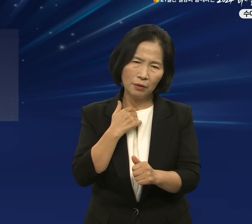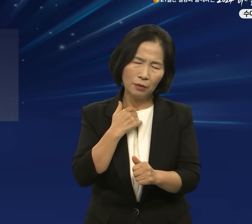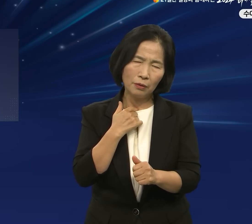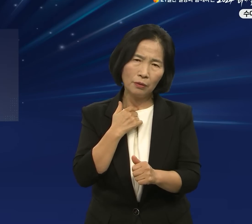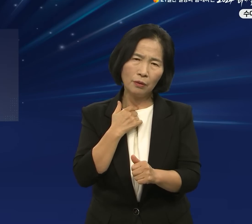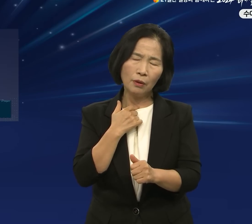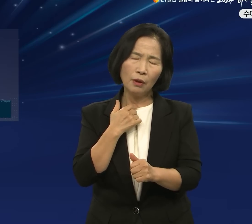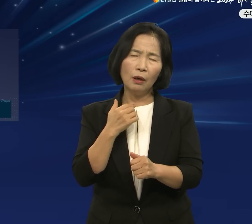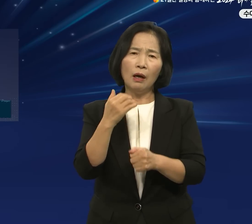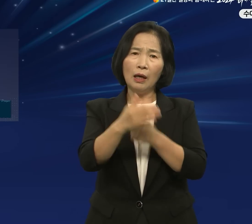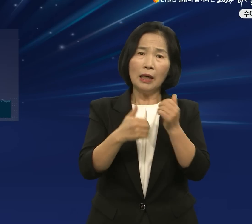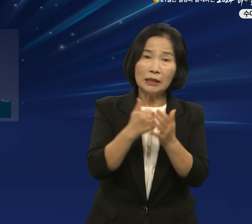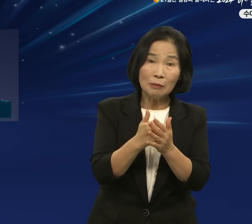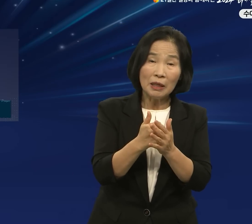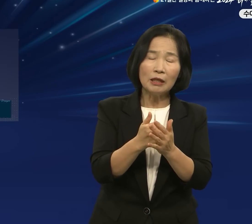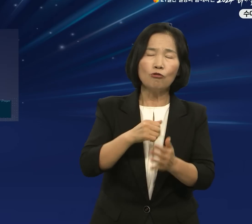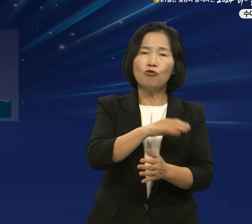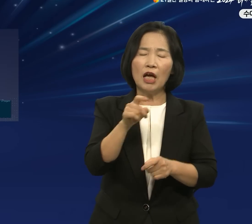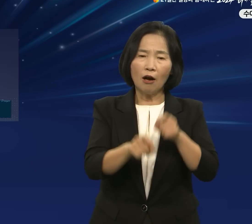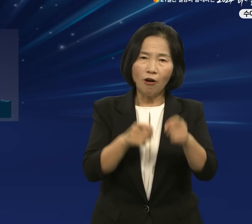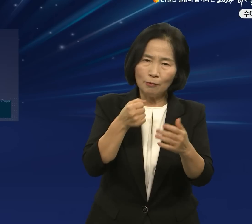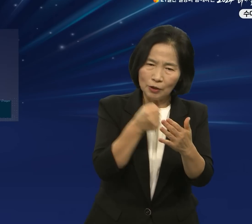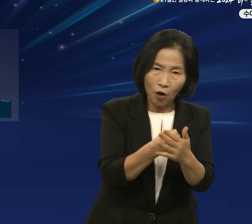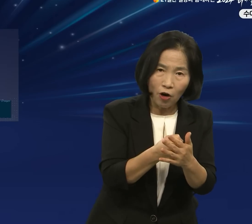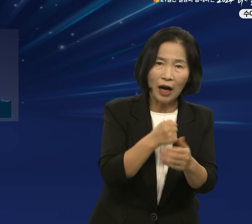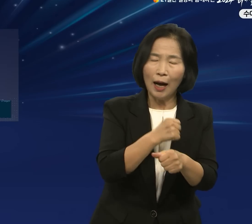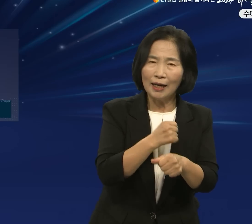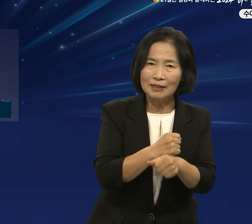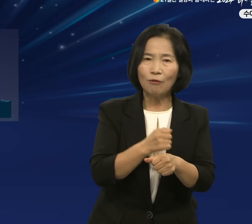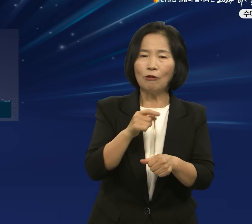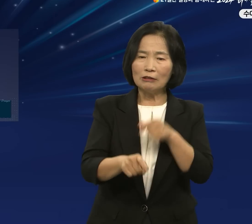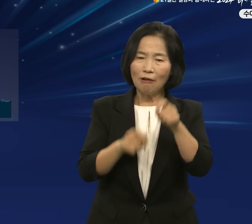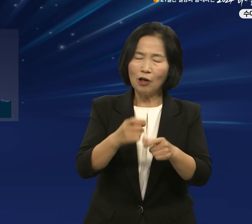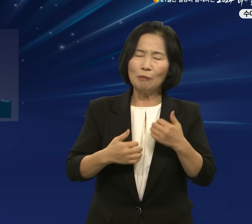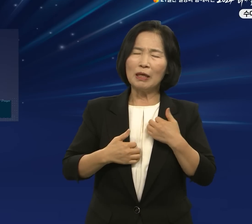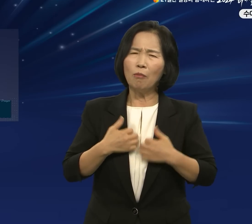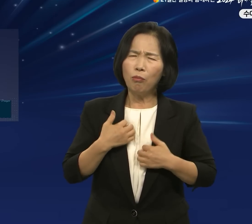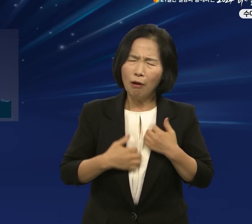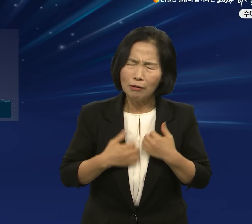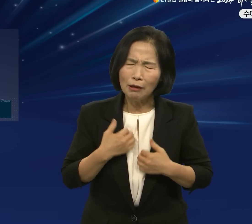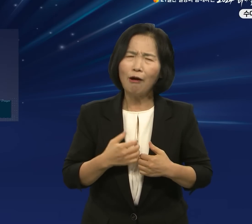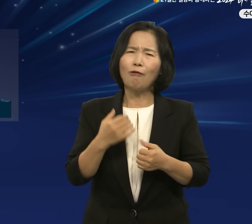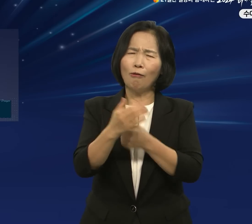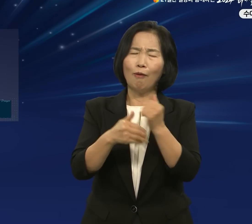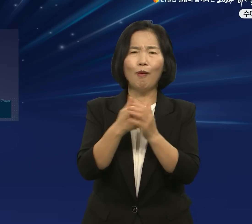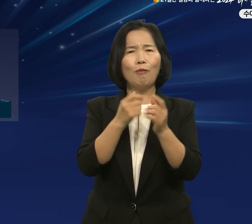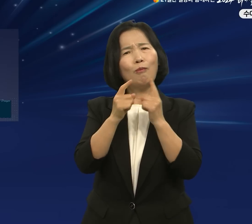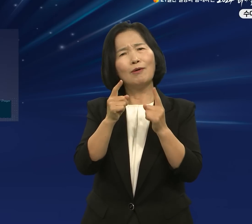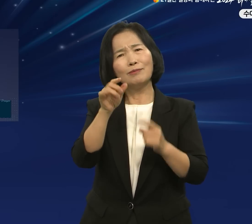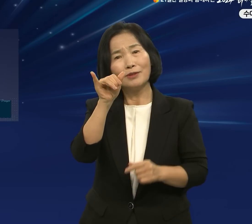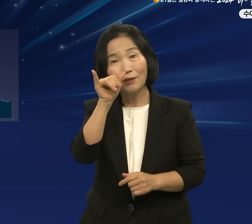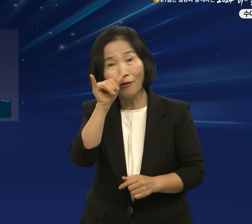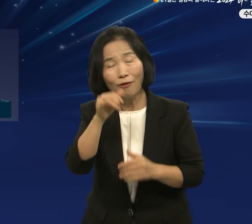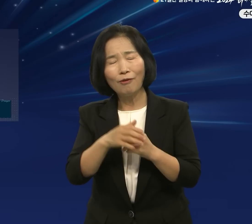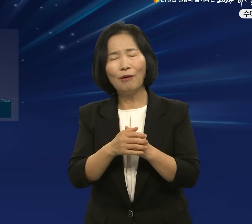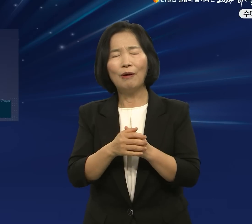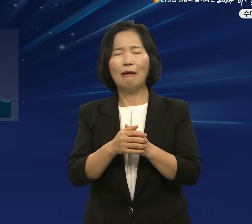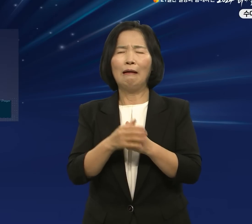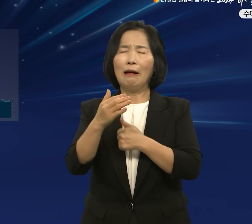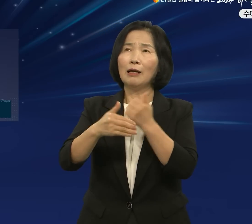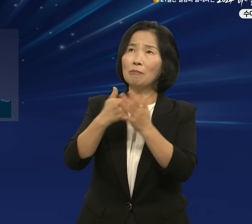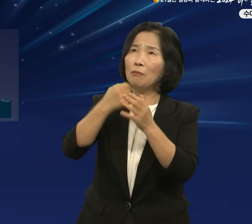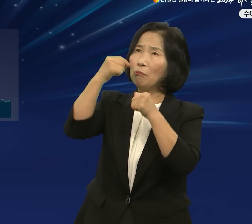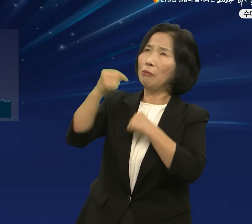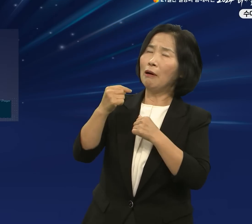여호와께서 사람의 걸음을 정하시고 그 길을 기뻐하신다고 하셨습니다. 하나님이 산에 가서 나무를